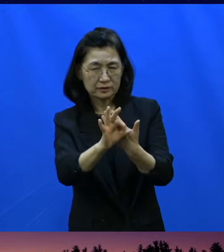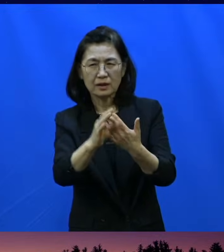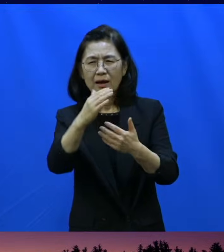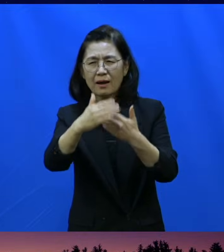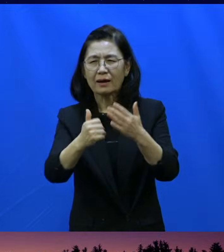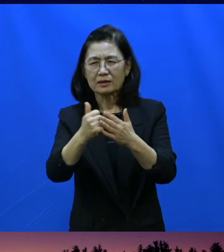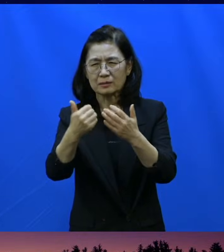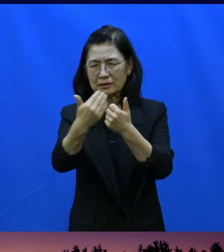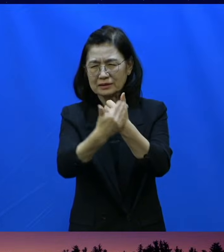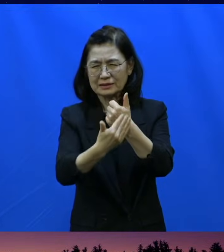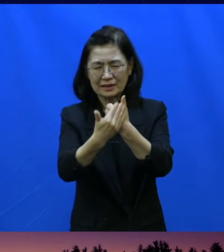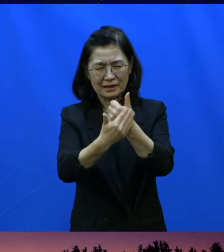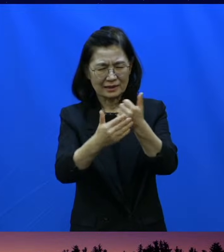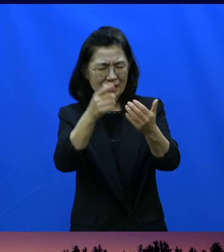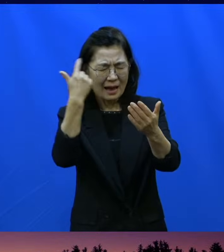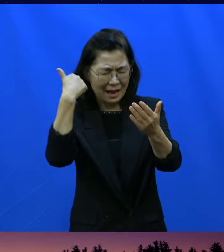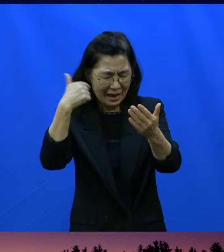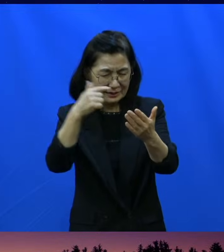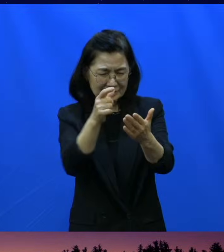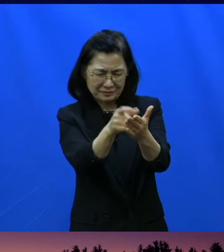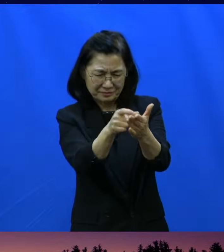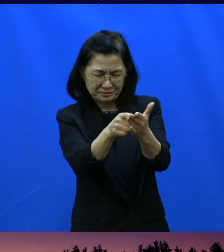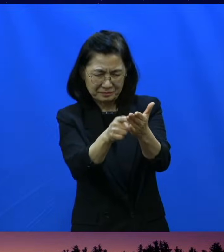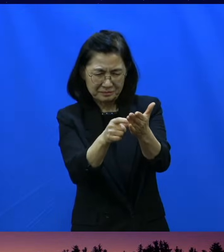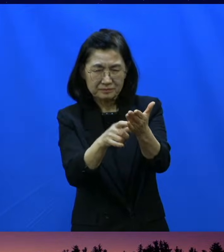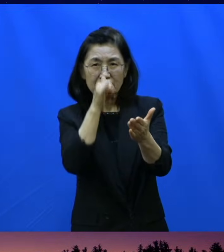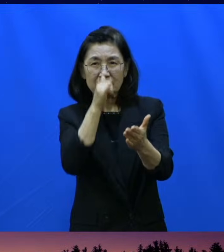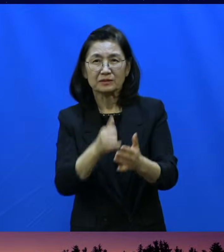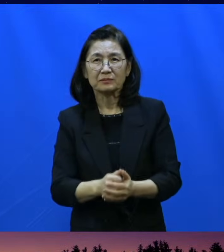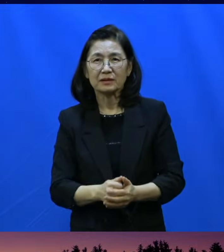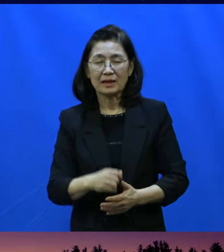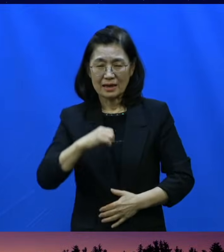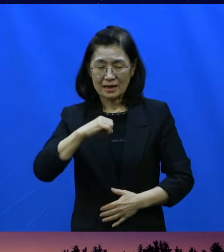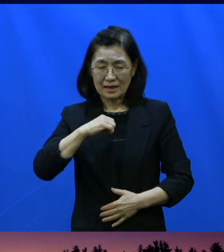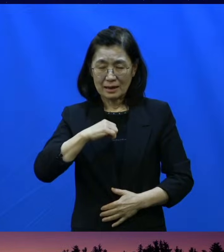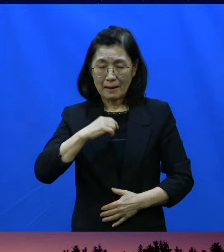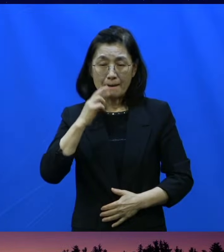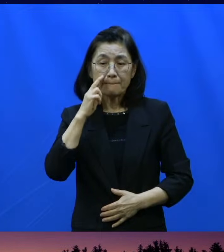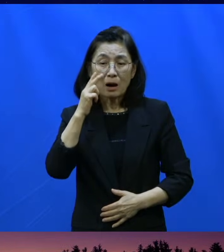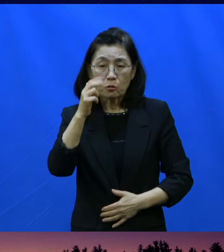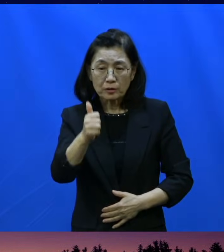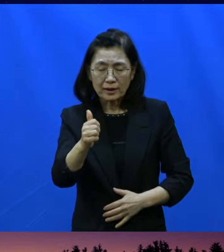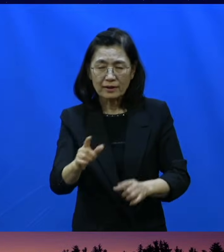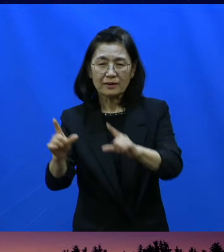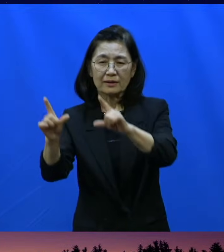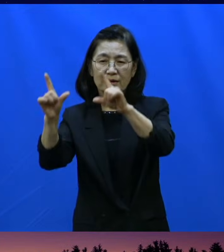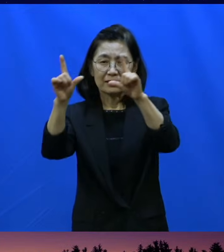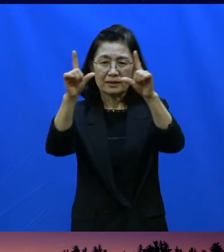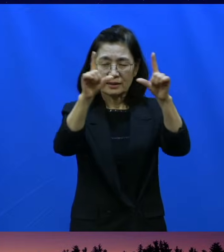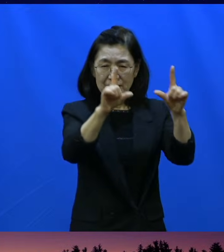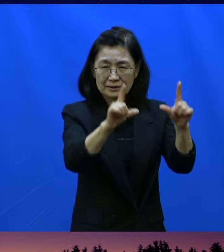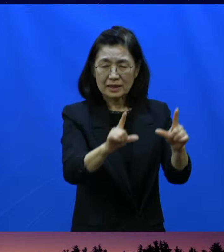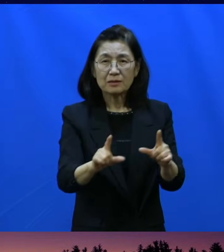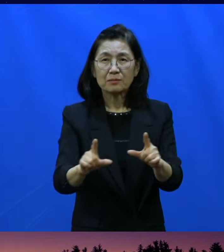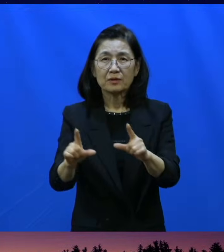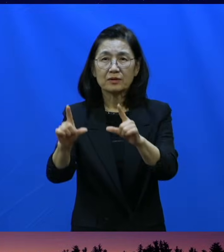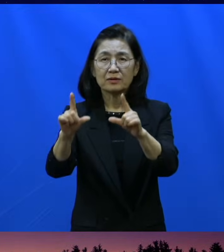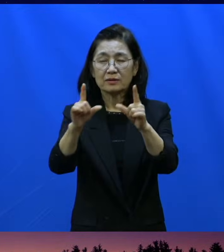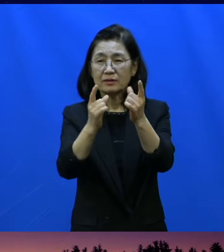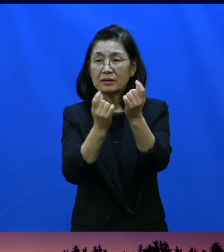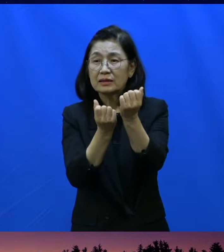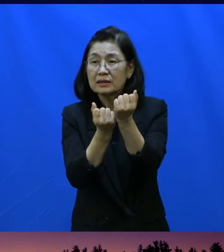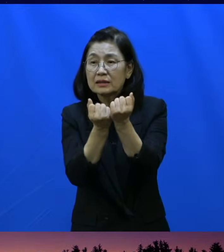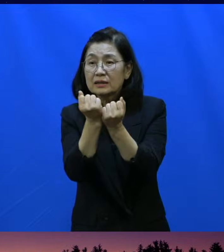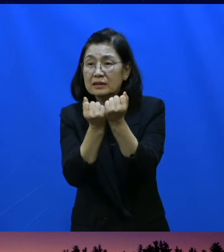단어. 그러니까 바울의 자신의 인생을 설명하려고 하는데 설명이 잘 안 돼. 그 설명이 뭘로만